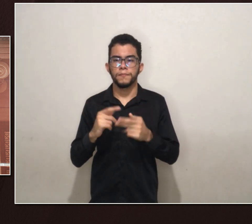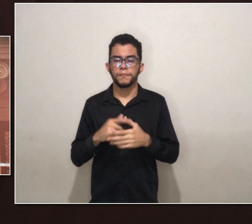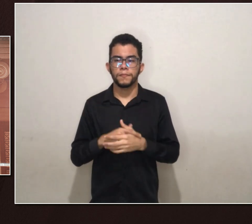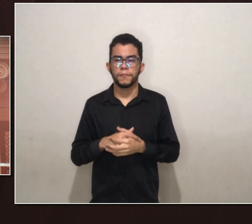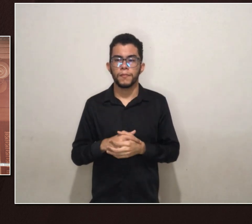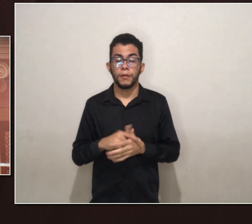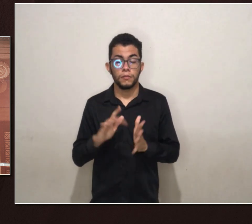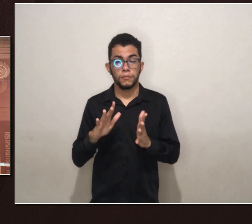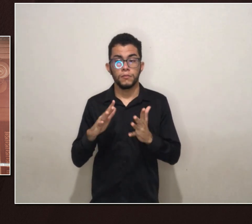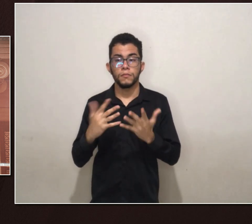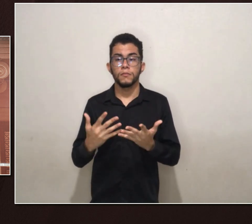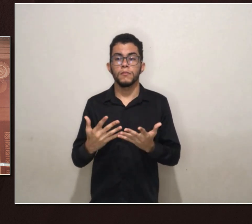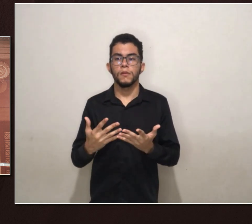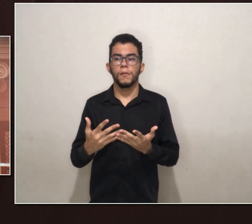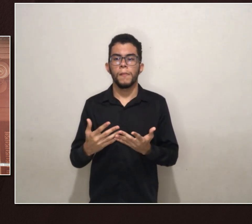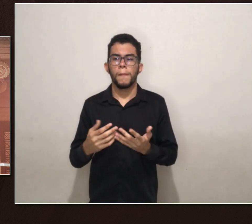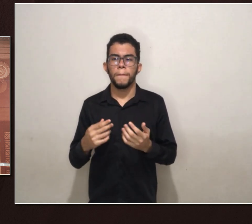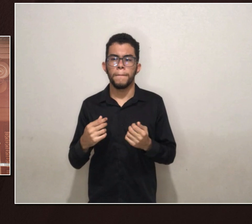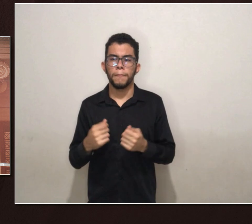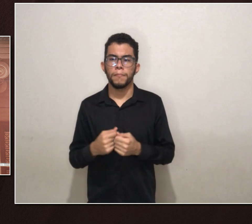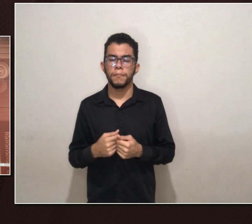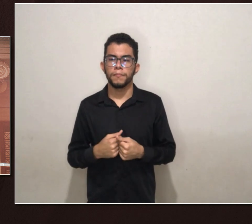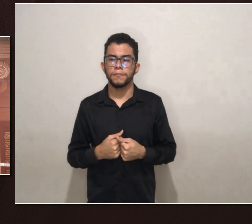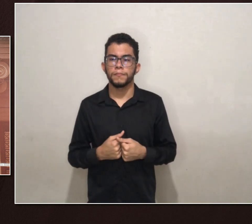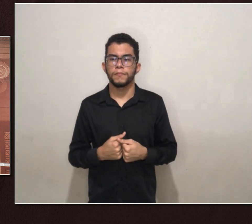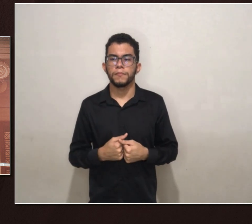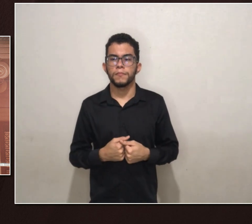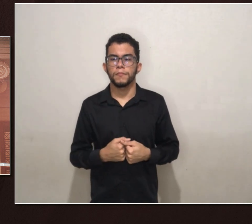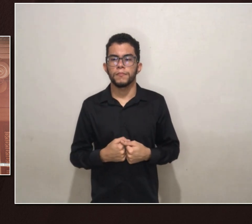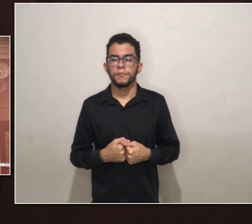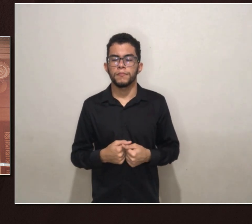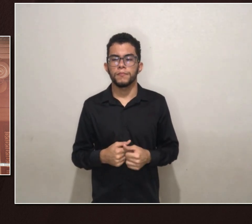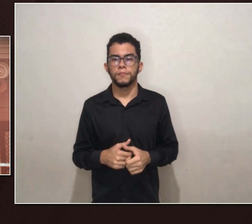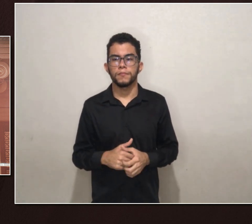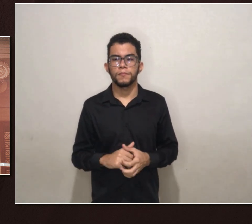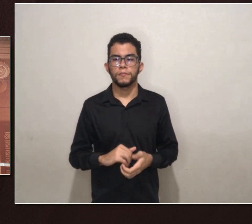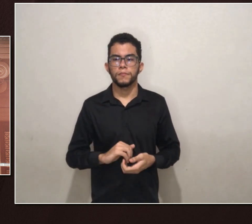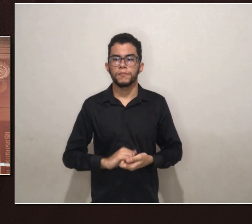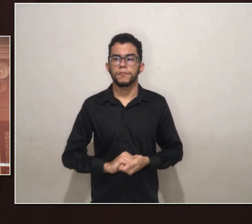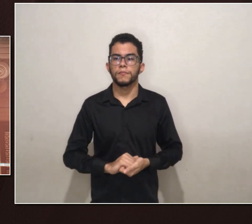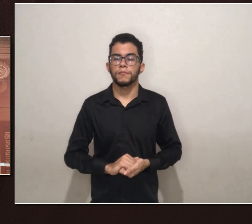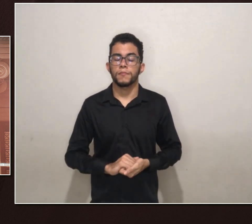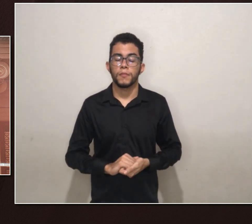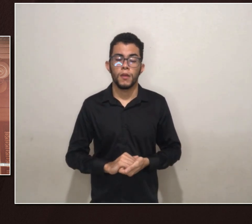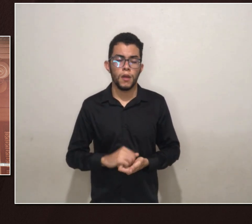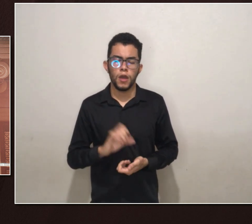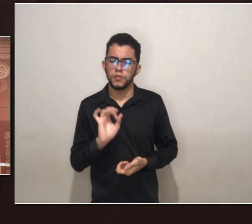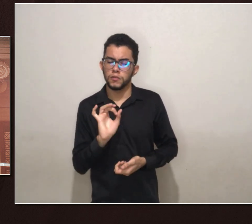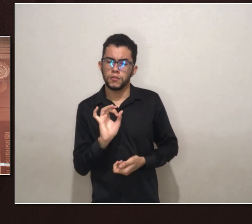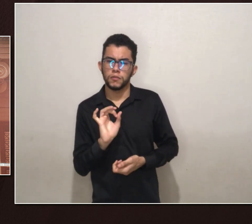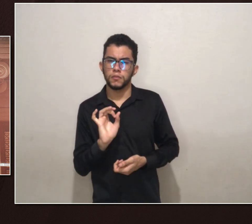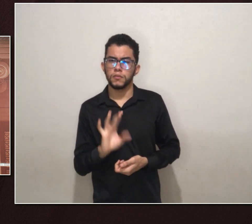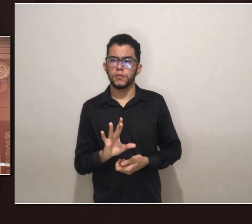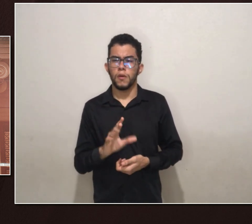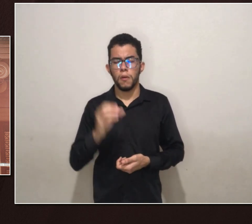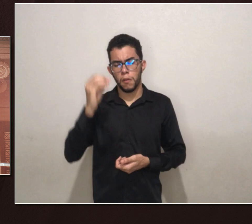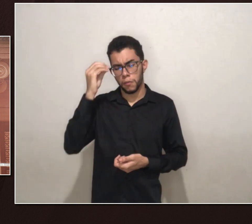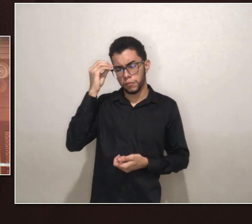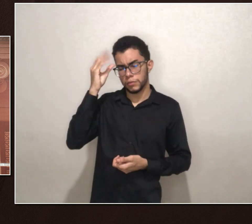não pode apenas possuir um valor histórico, mas ela tem um grande valor